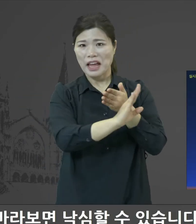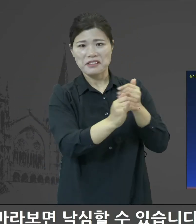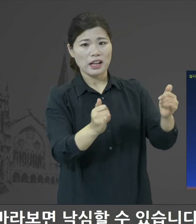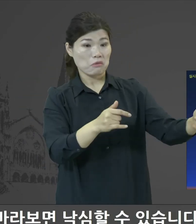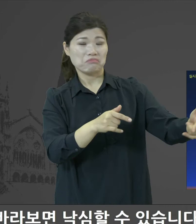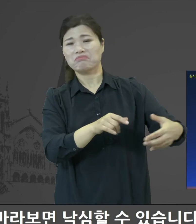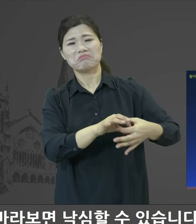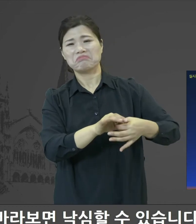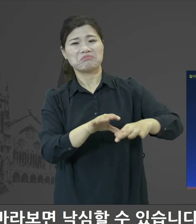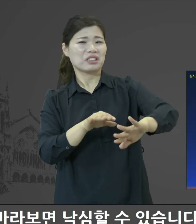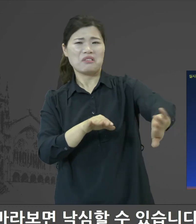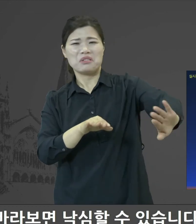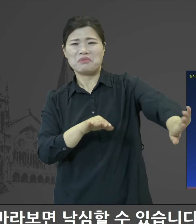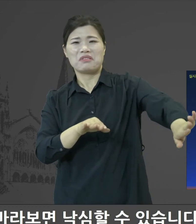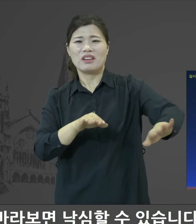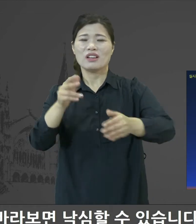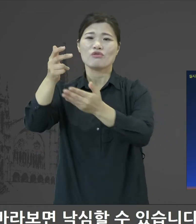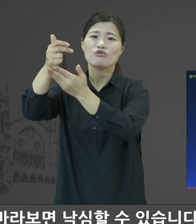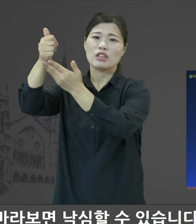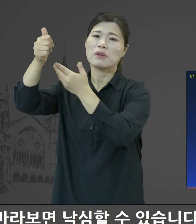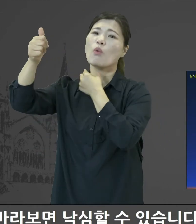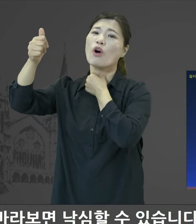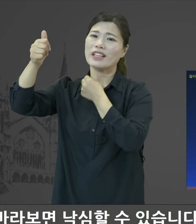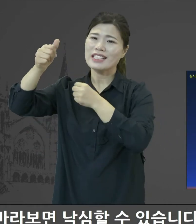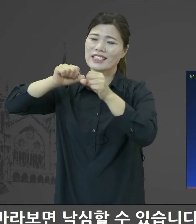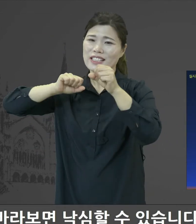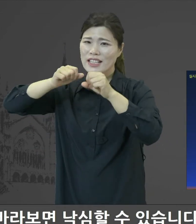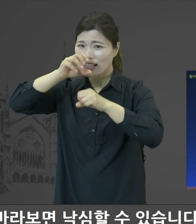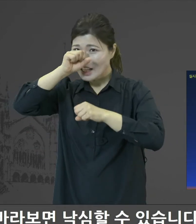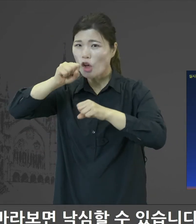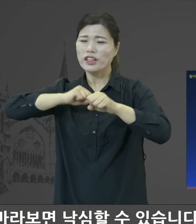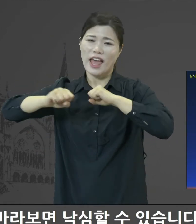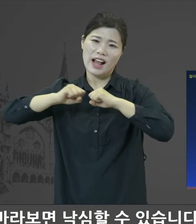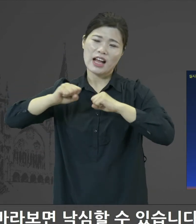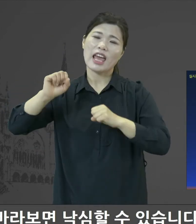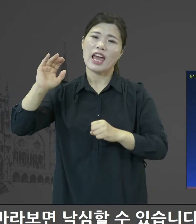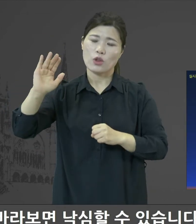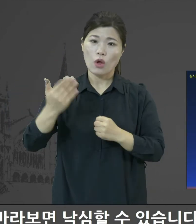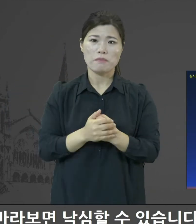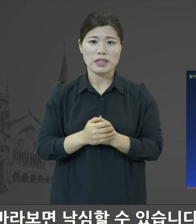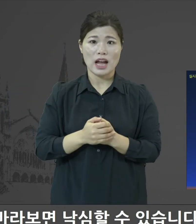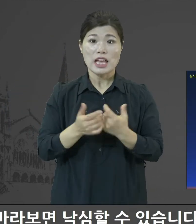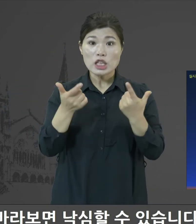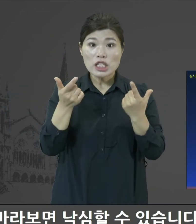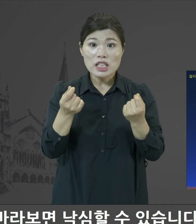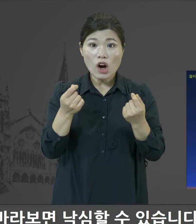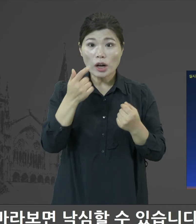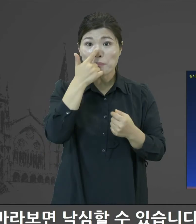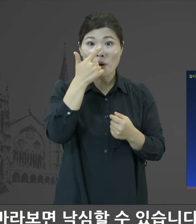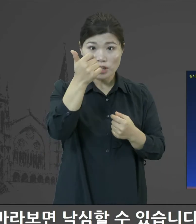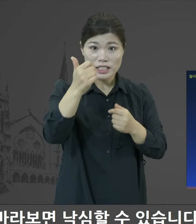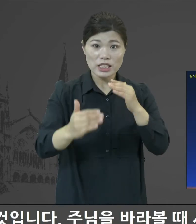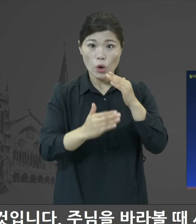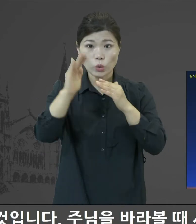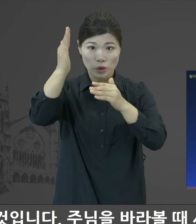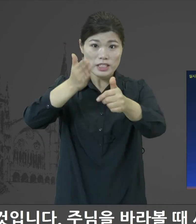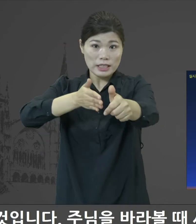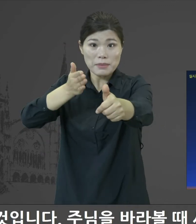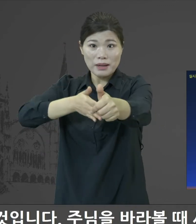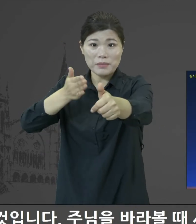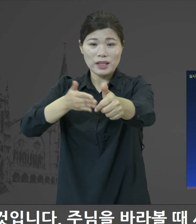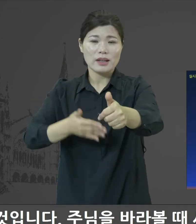상관없이 계속적으로 주님이 원하시는 선을 행할 수 있다는 겁니다. 여러분, 이런 멋진 성도 되시기를 주 안에서 소망하며